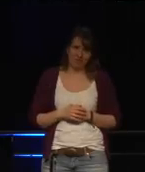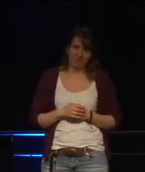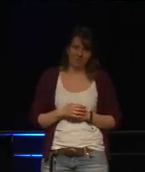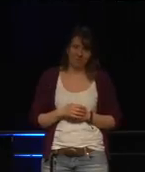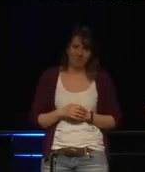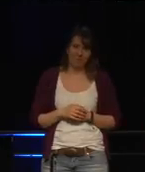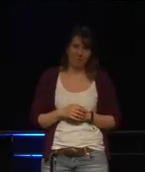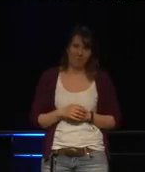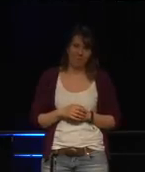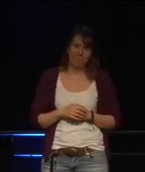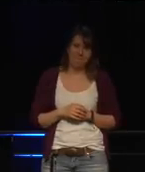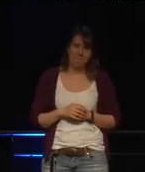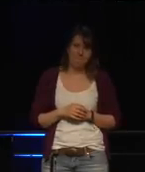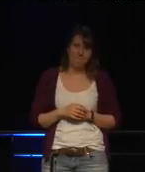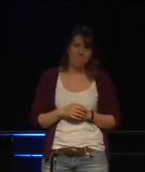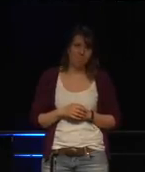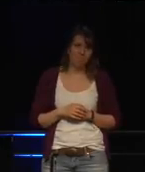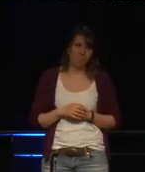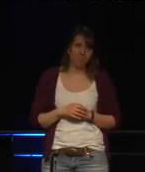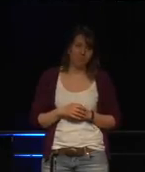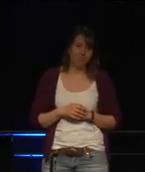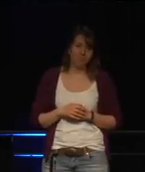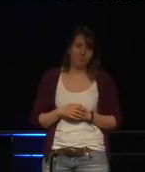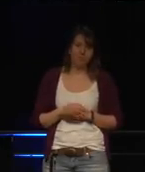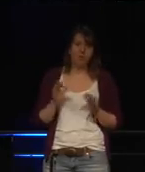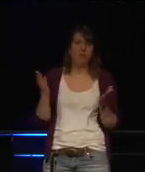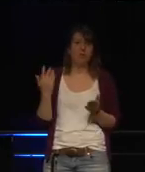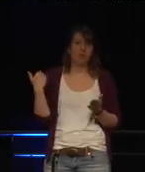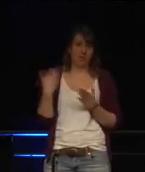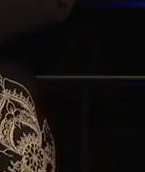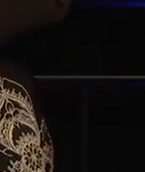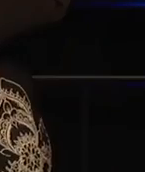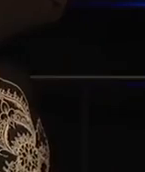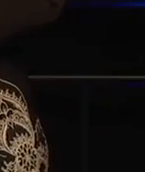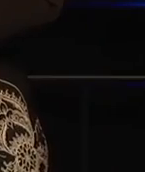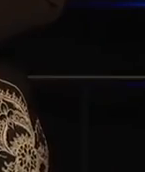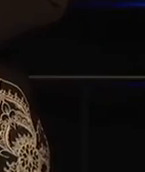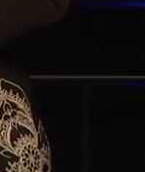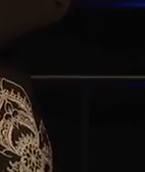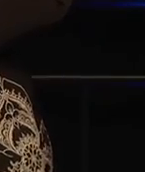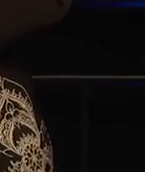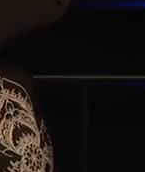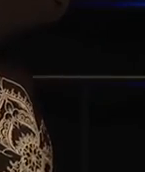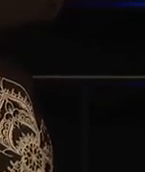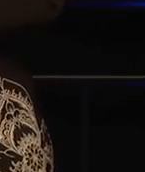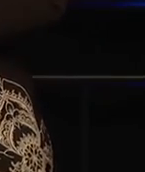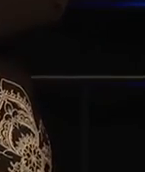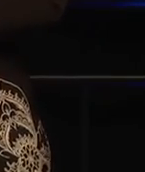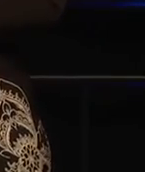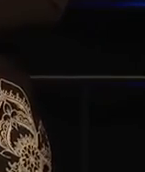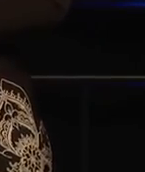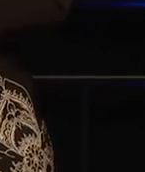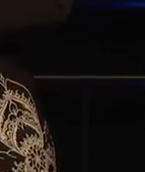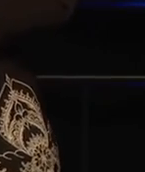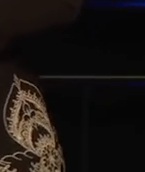Ejemplos. Por ejemplo, todo lo que estamos hablando es regulación